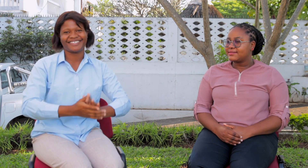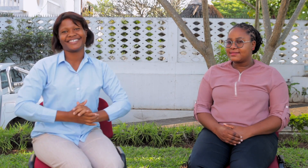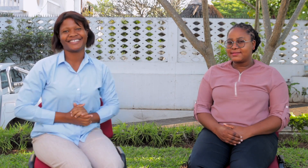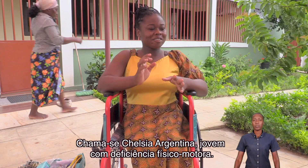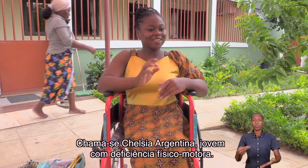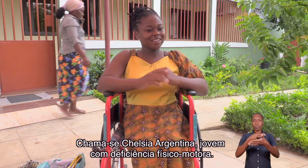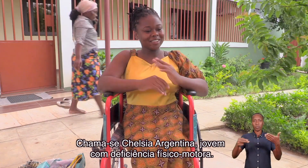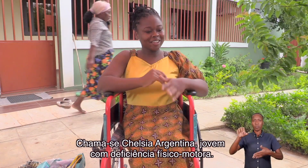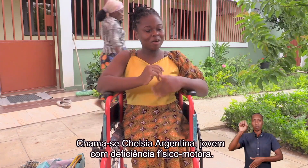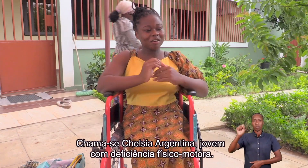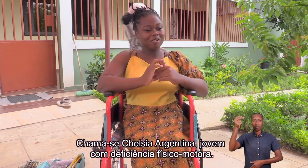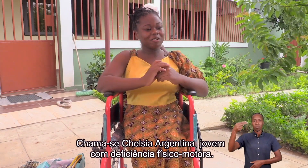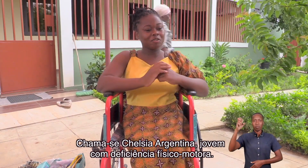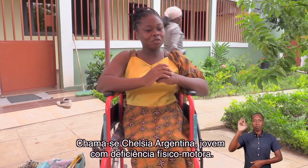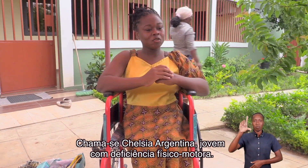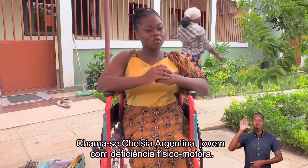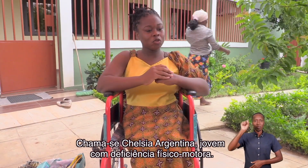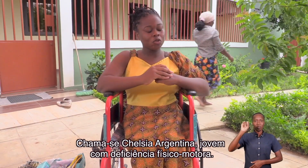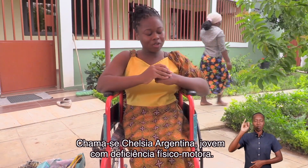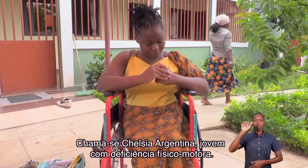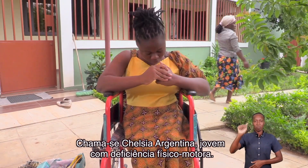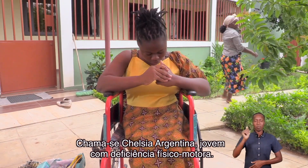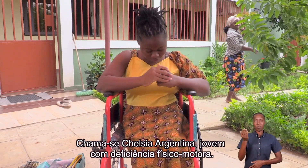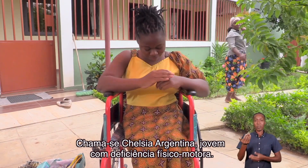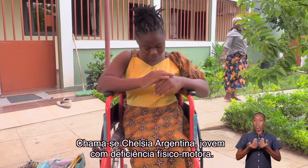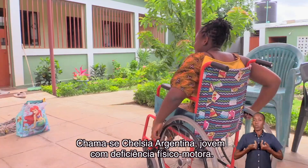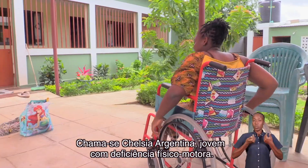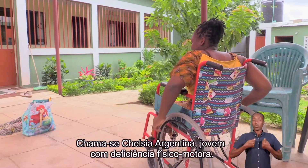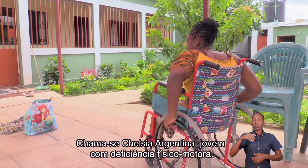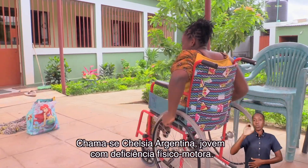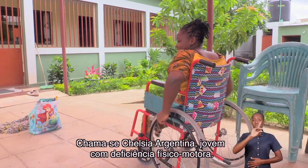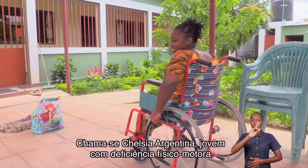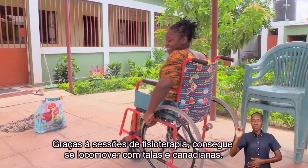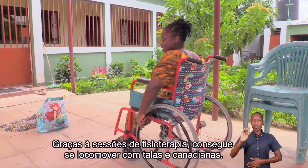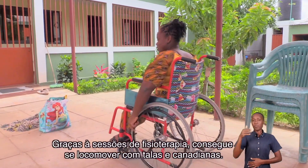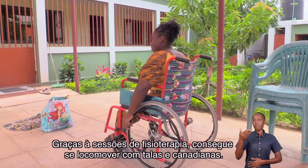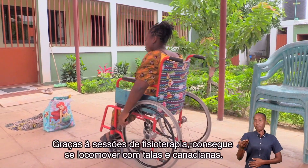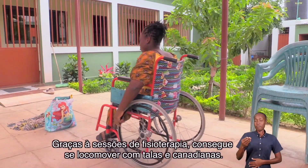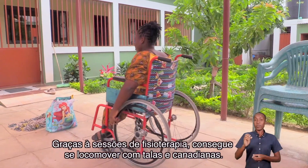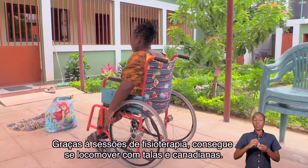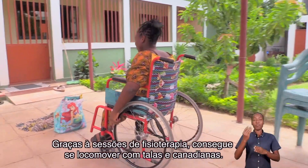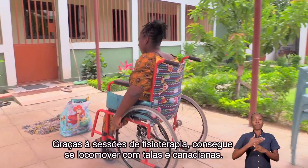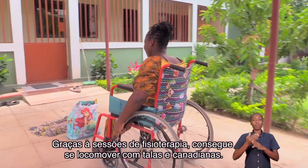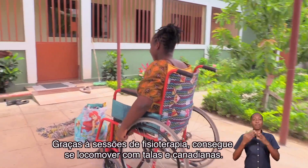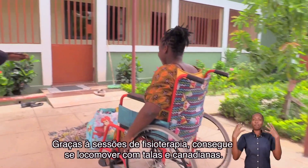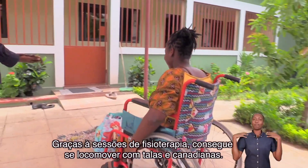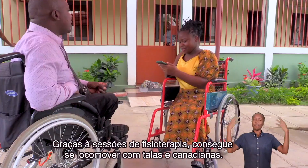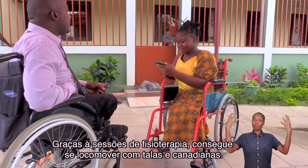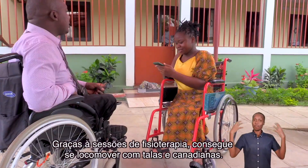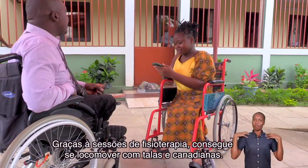Chama-se Chelsea, Argentina, jovem com deficiência fisicomotor. Graças às sessões de fisioterapia, consegue